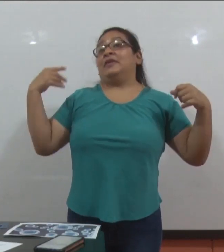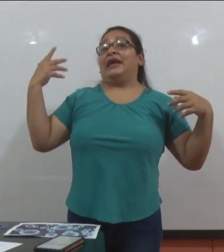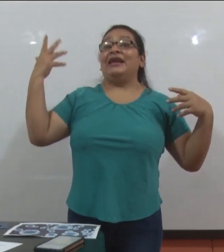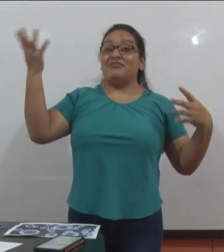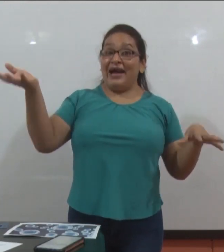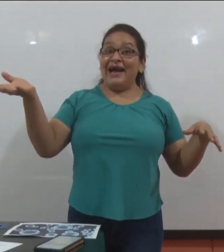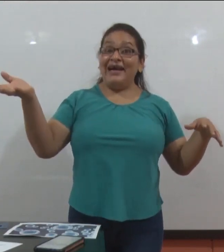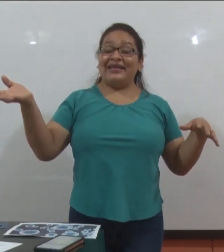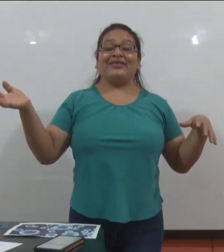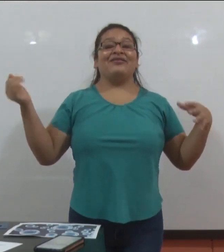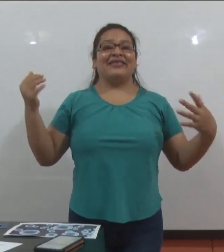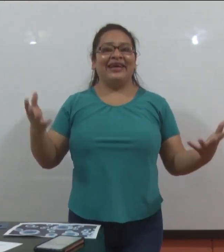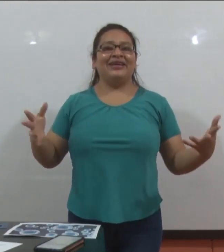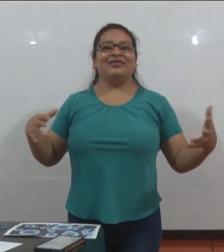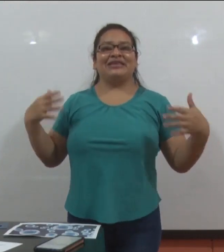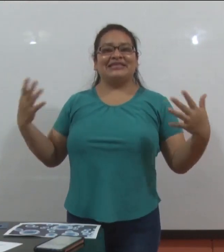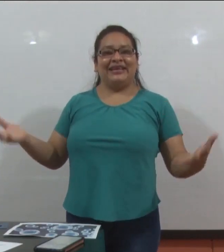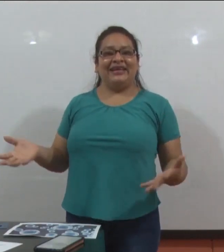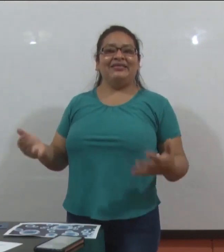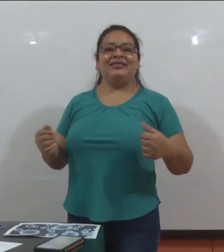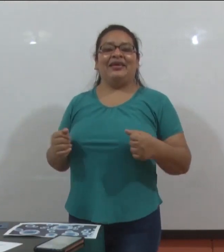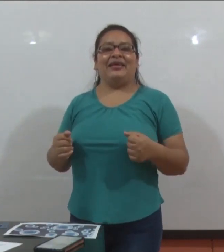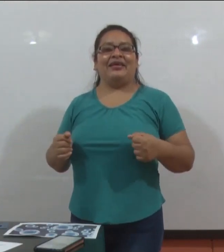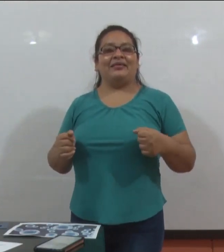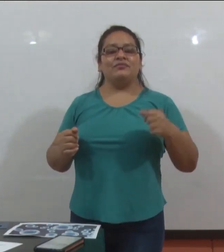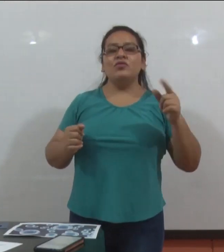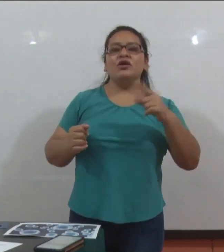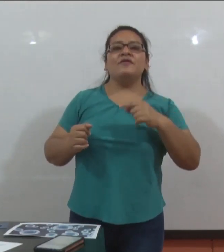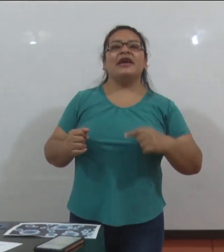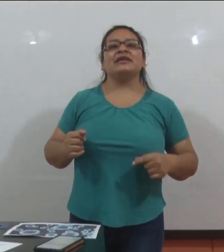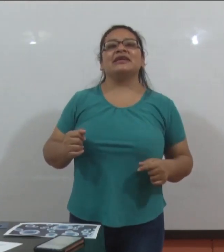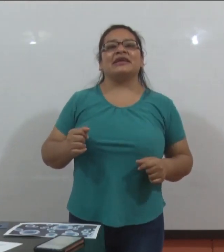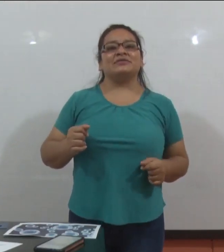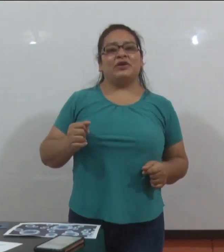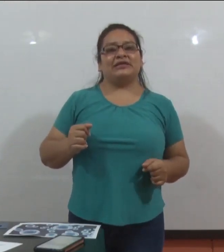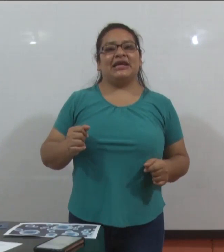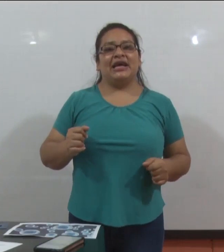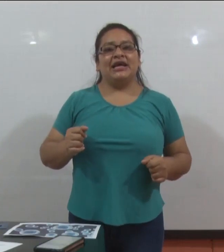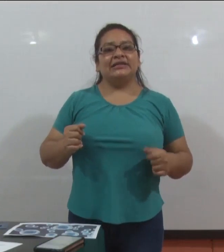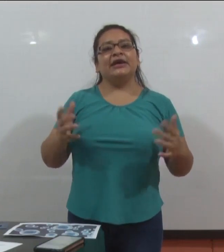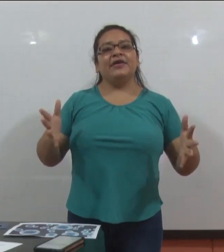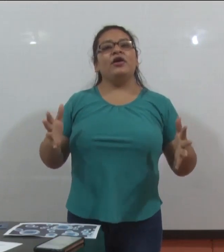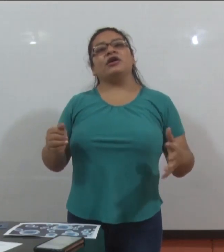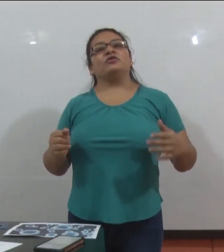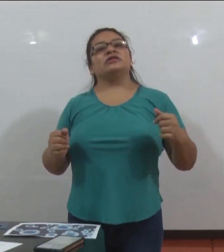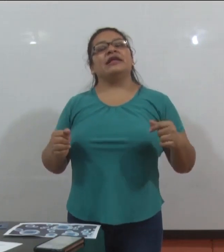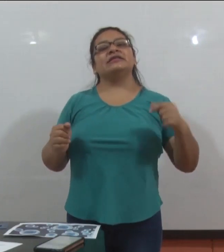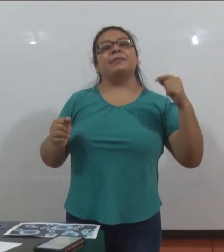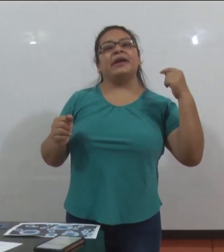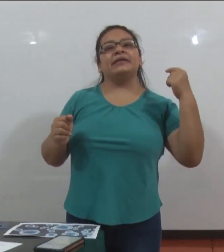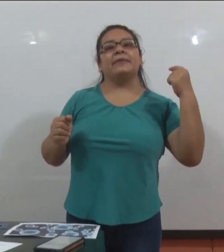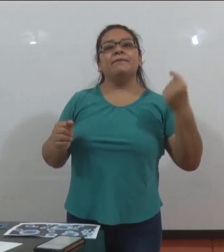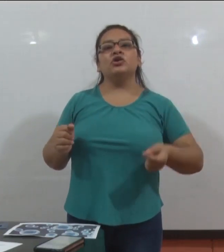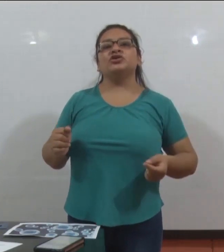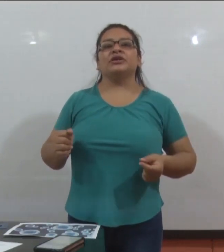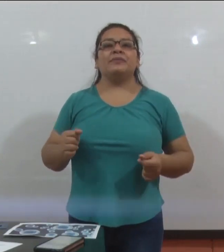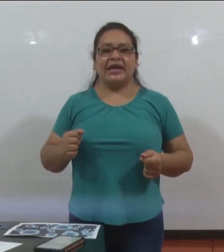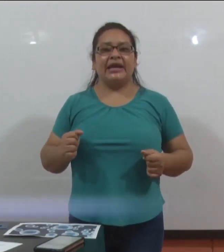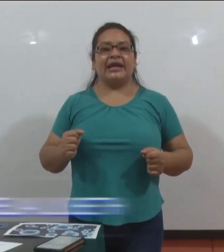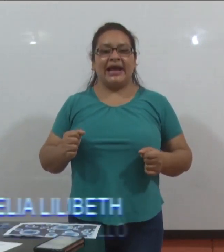el mar. Correcto. ¡Excelente! Muy bien esa respuesta. Ya veo que ustedes aprenden mucho también en